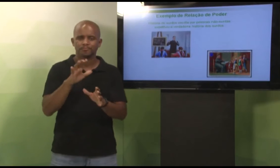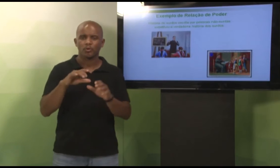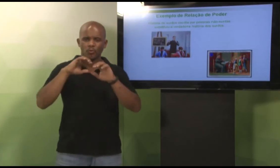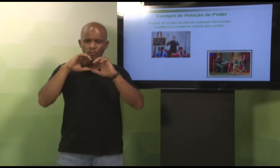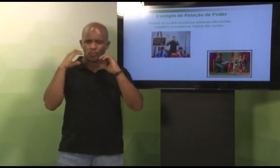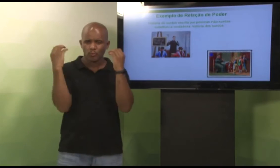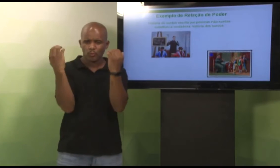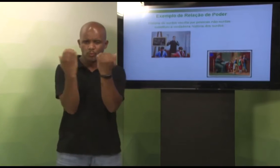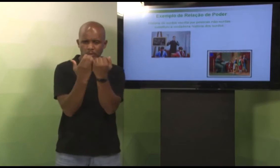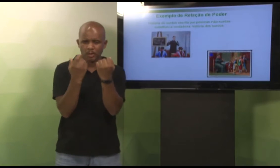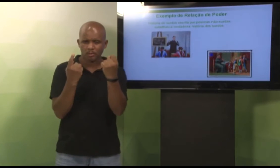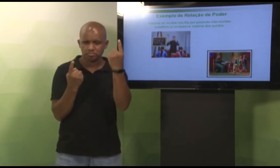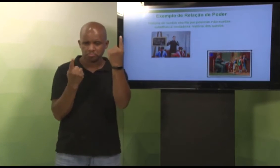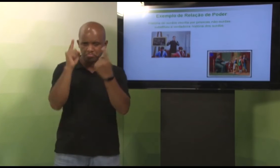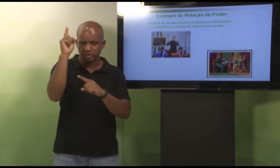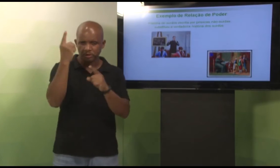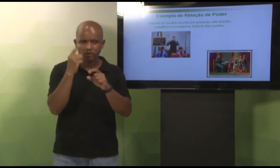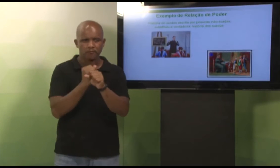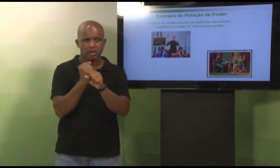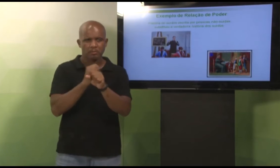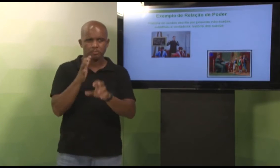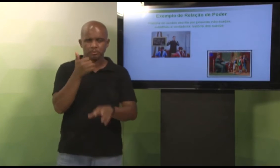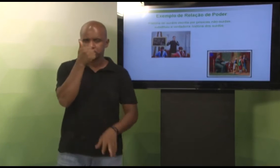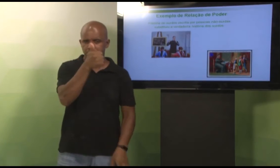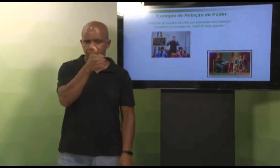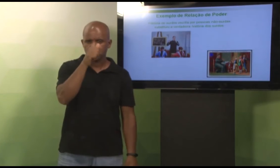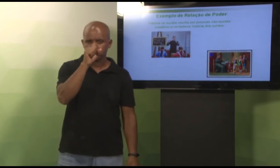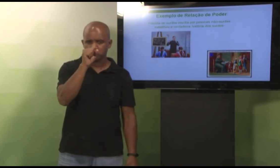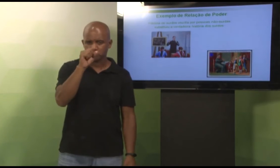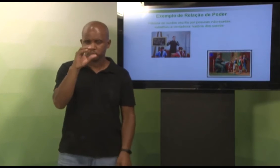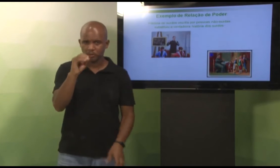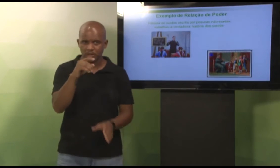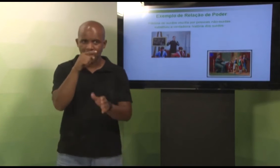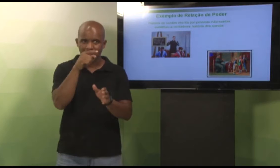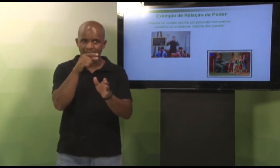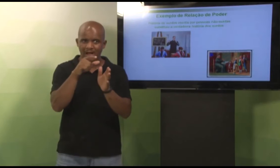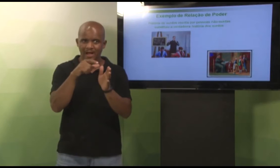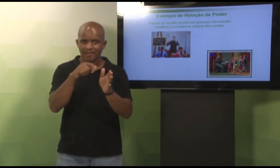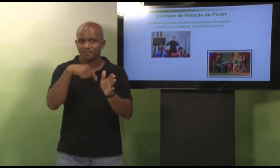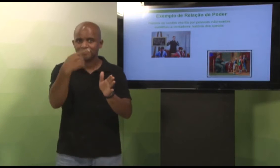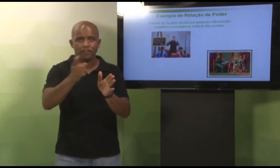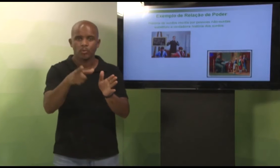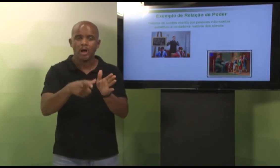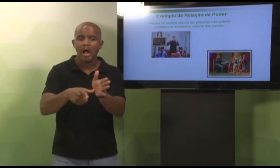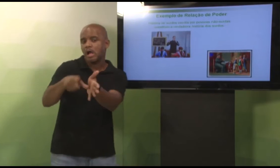poder. Percebam aqui, com o Congresso de Milão, em 1880,